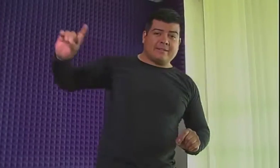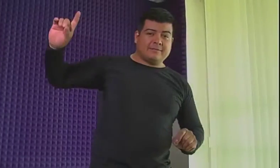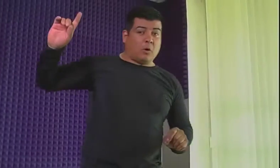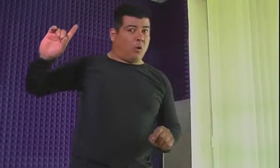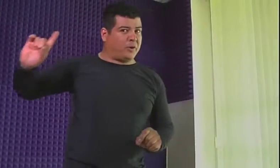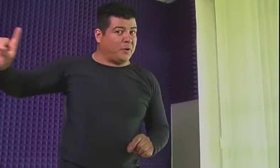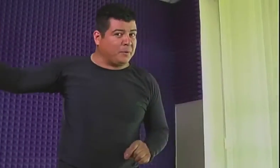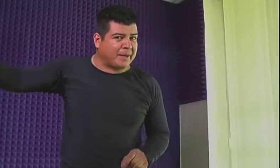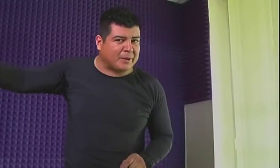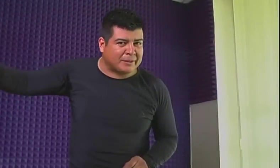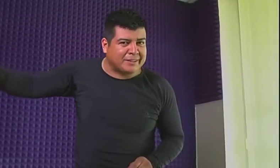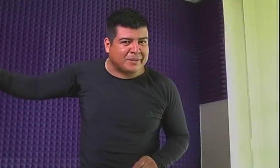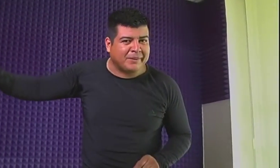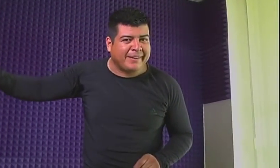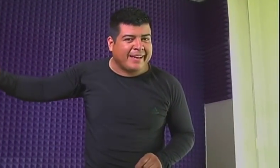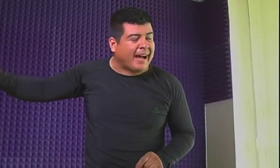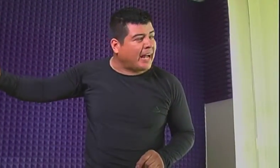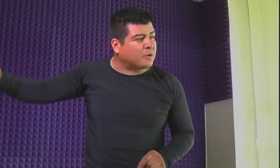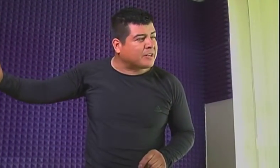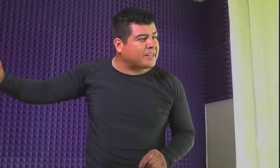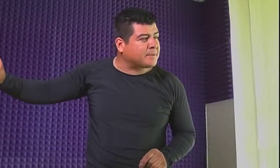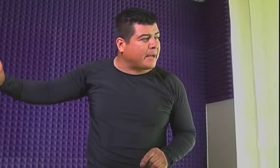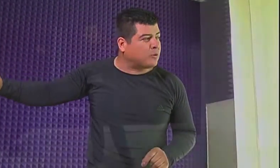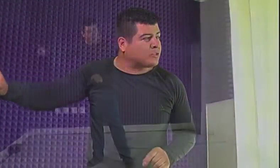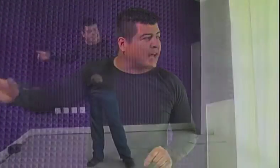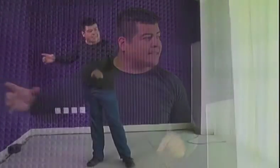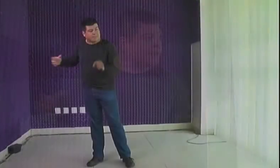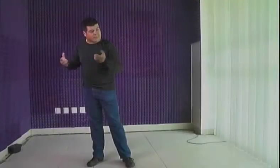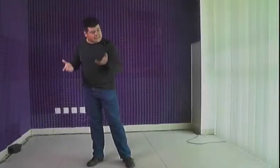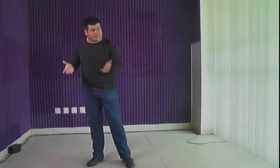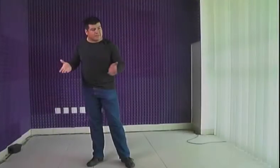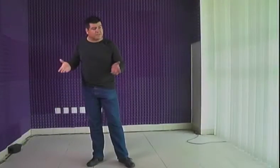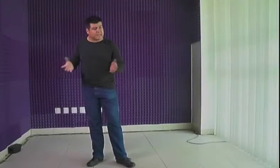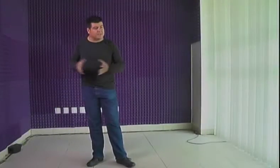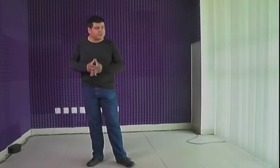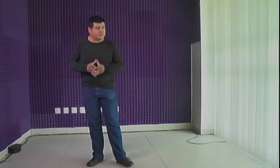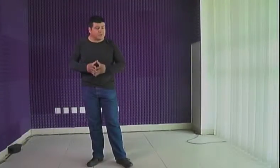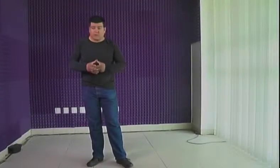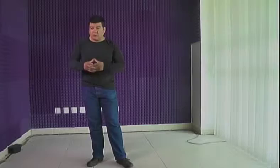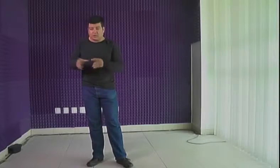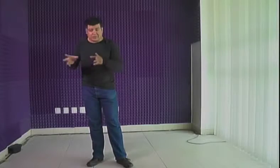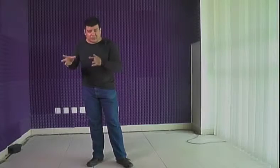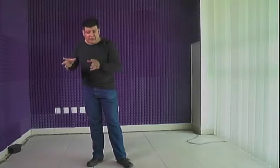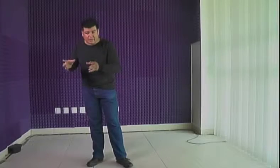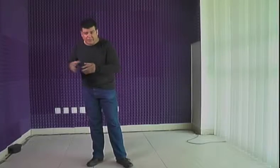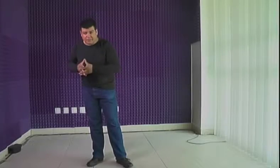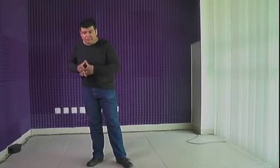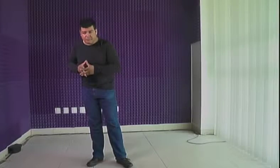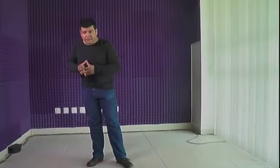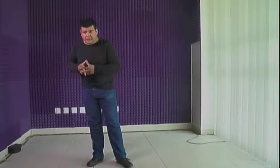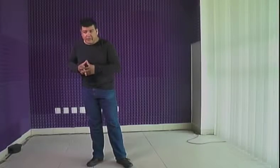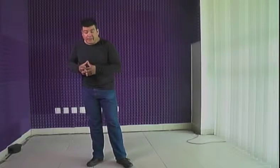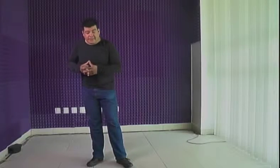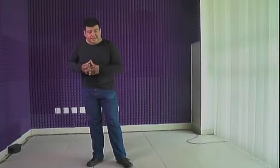o guió, mejor dicho, a los Reyes Magos hasta el pesebre donde nació nuestro Salvador. Sin